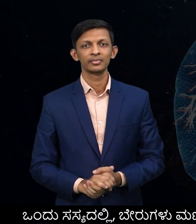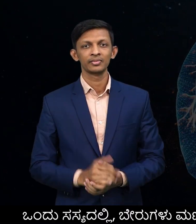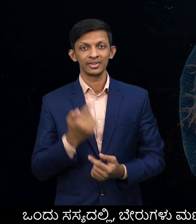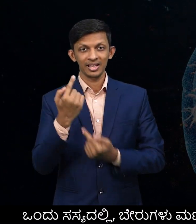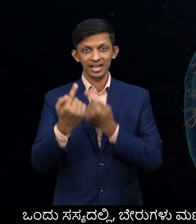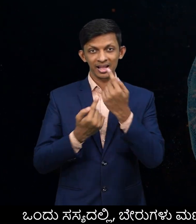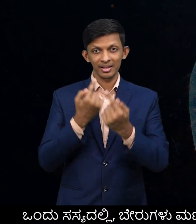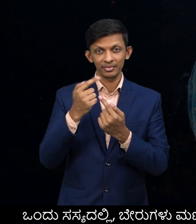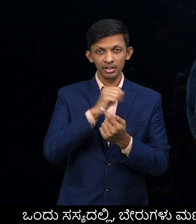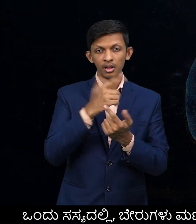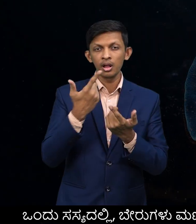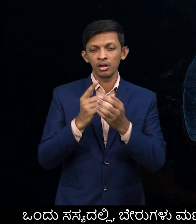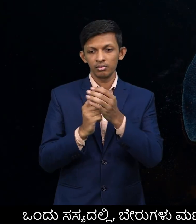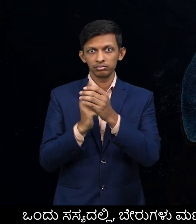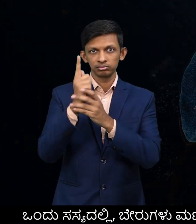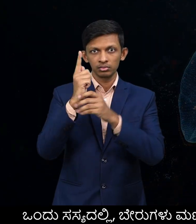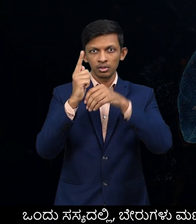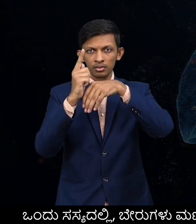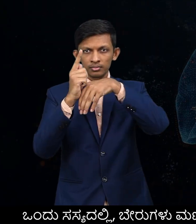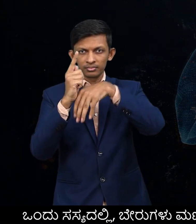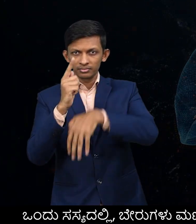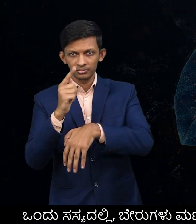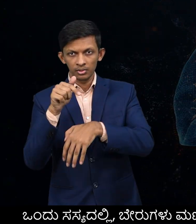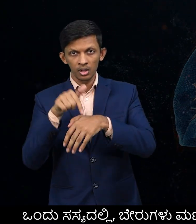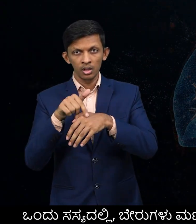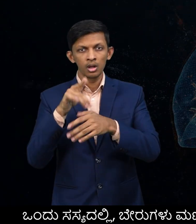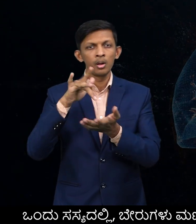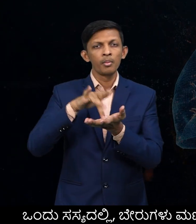ಒಂದು ಸಸ್ಯದಲ್ಲಿ ಬೇರುಗಳು ಮಣ್ಣಿನಲ್ಲಿರುವ ಗಾಳಿಯನ್ನು ತೆಗೆದುಕೊಳ್ಳುತ್ತವೆ.